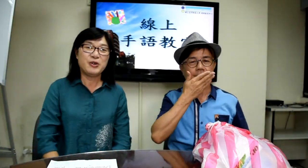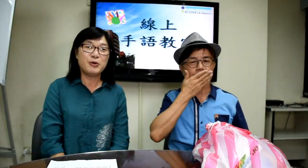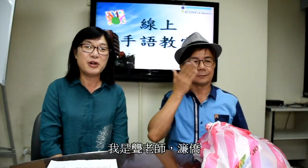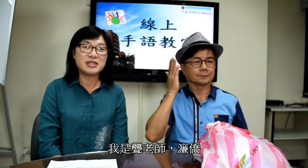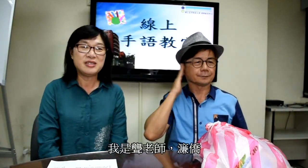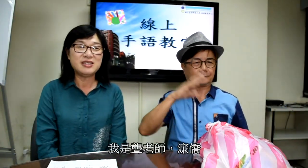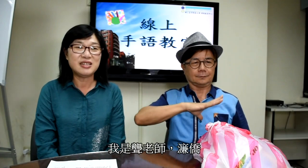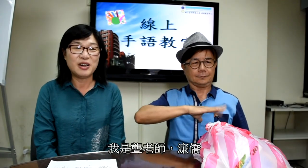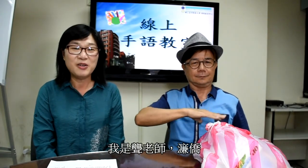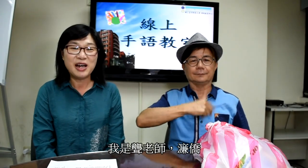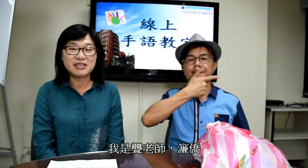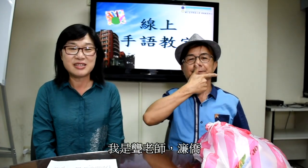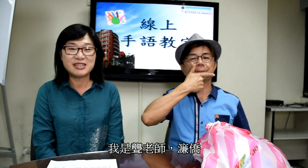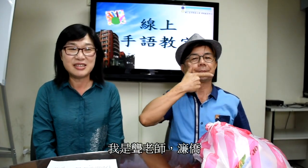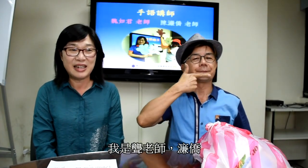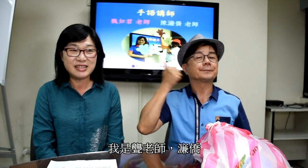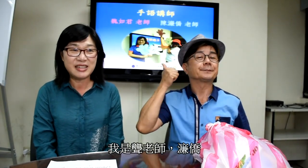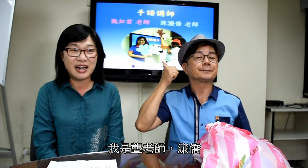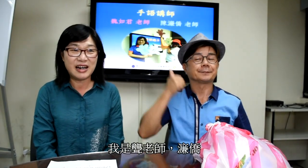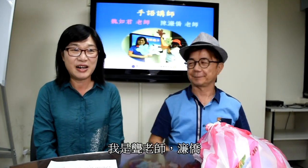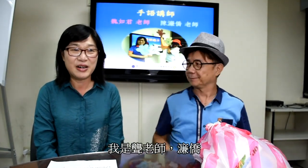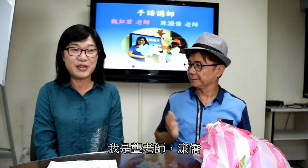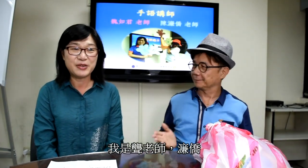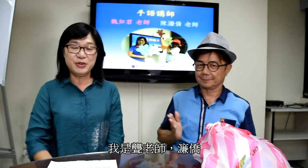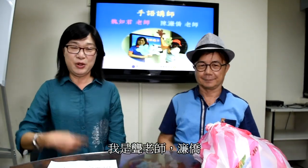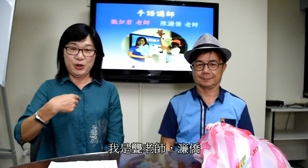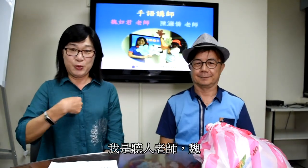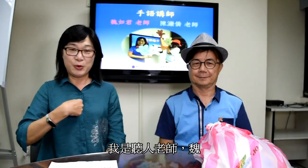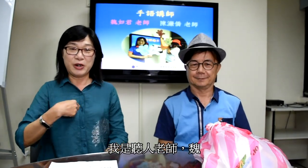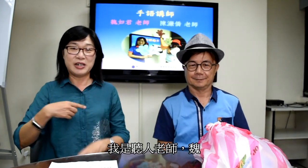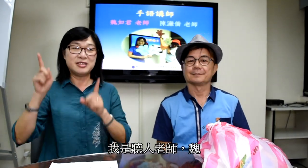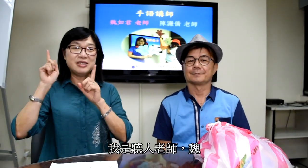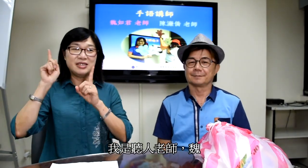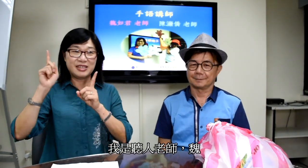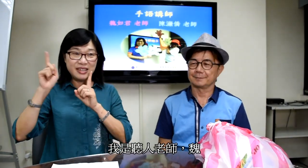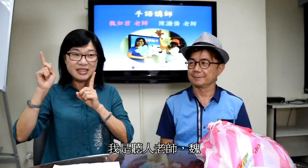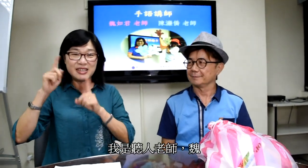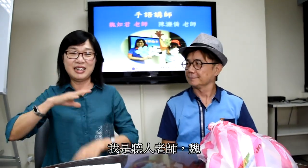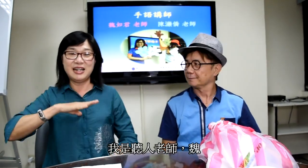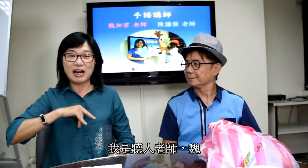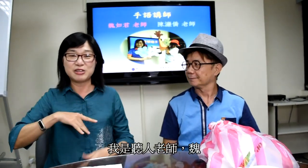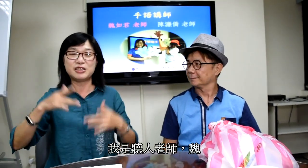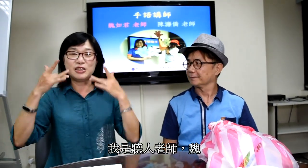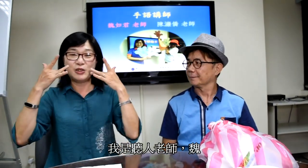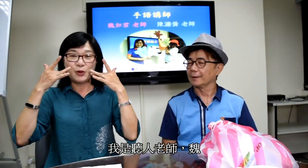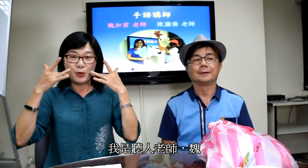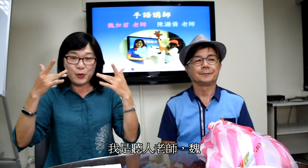我是龙老师连桥，我是听人老师